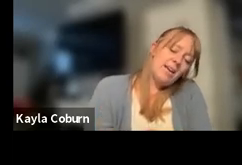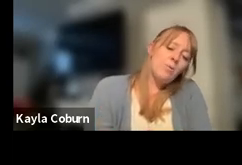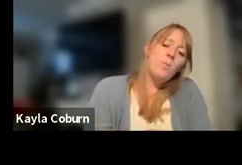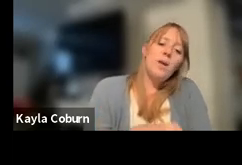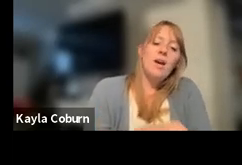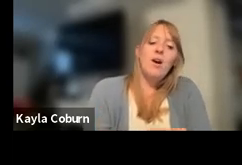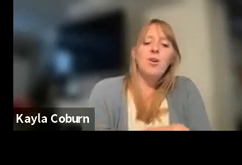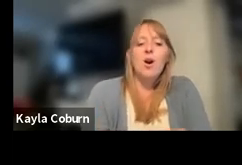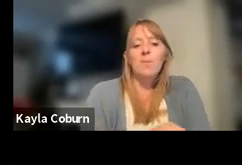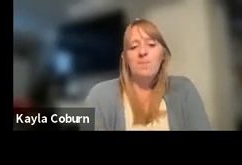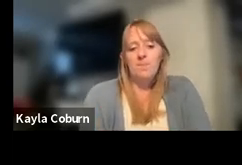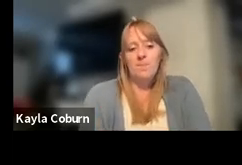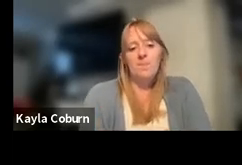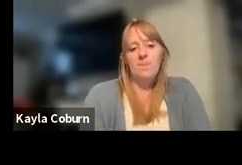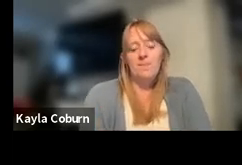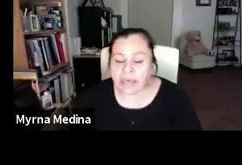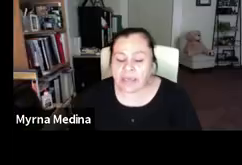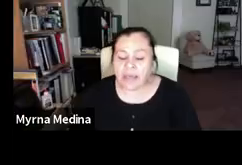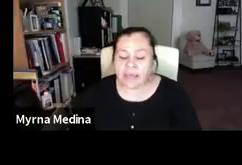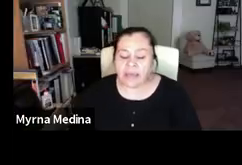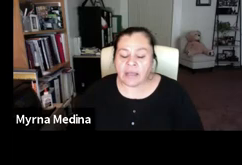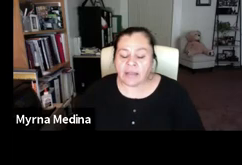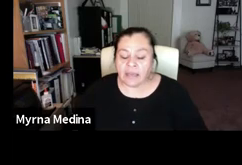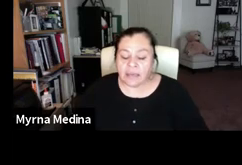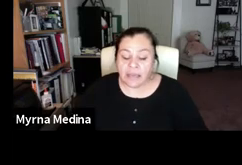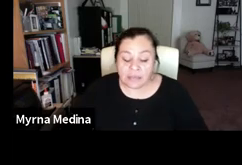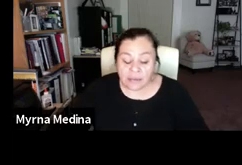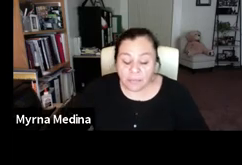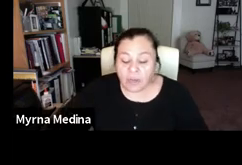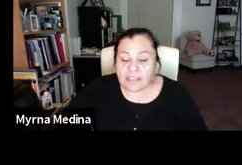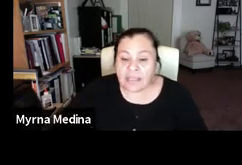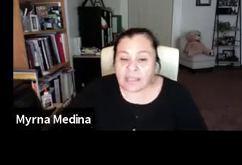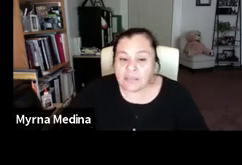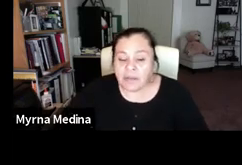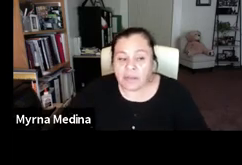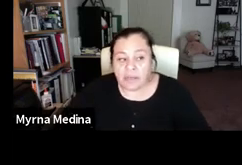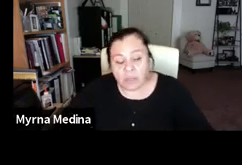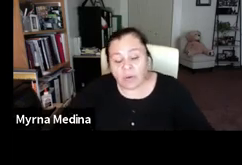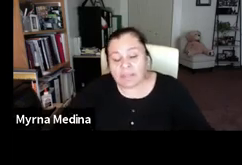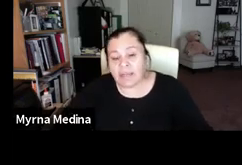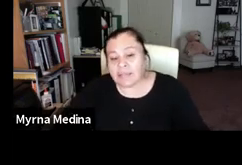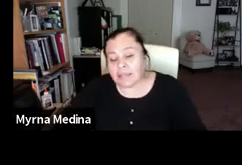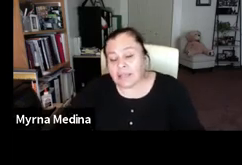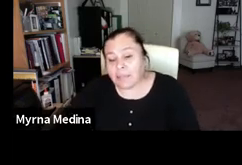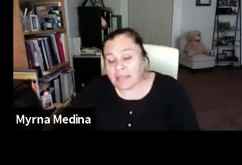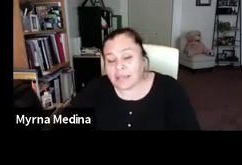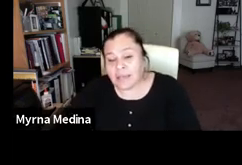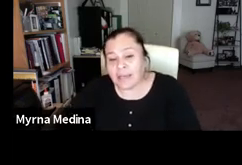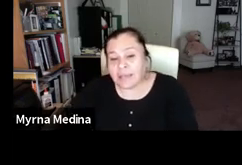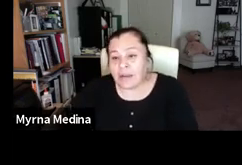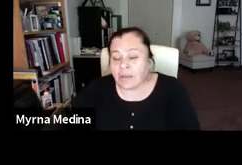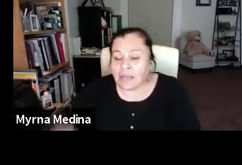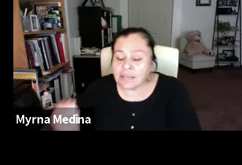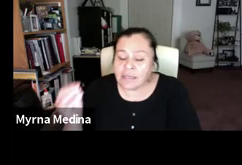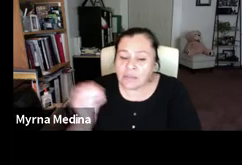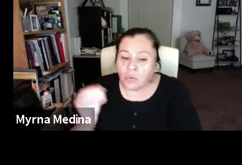hand and will put it on her arm. Ella hace pocas señas, y cuando hace la seña de más,